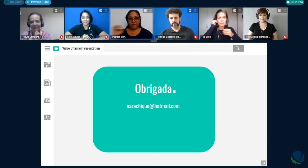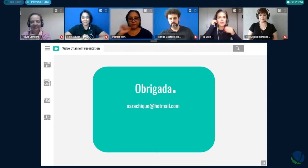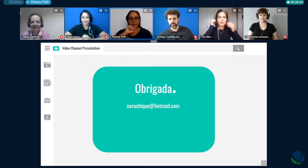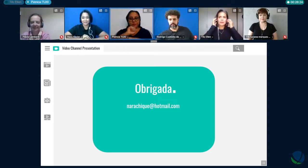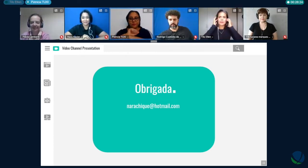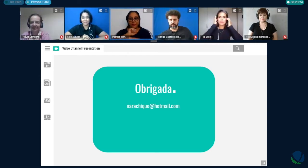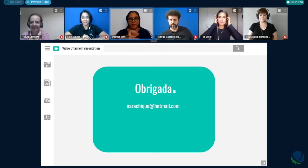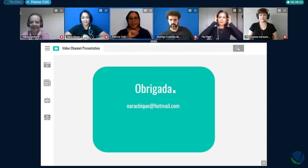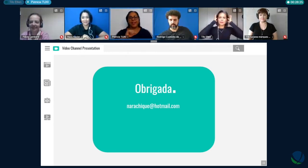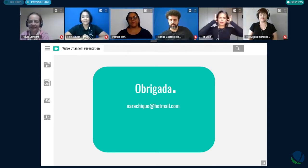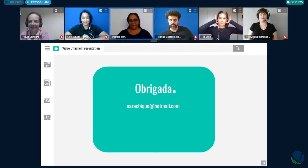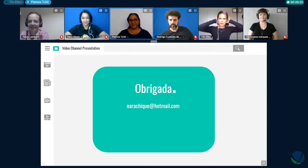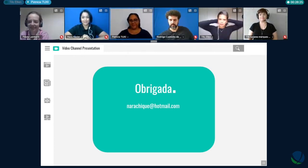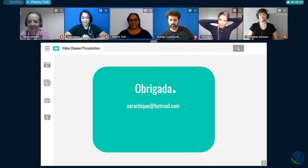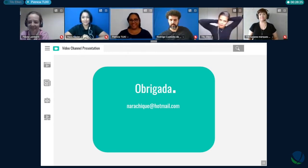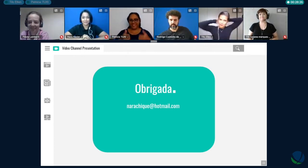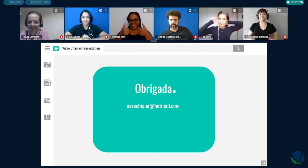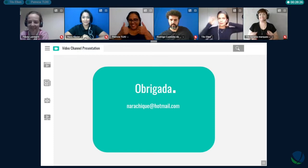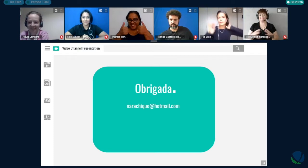Vamos esperar.